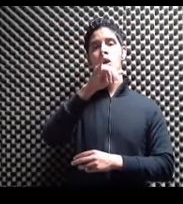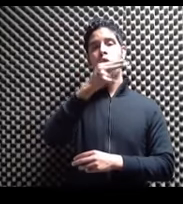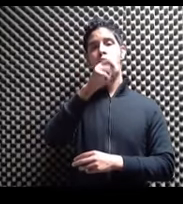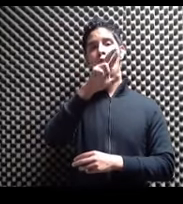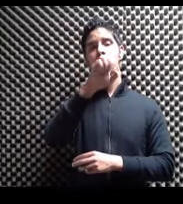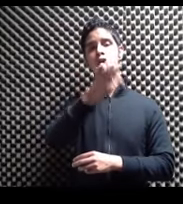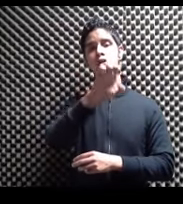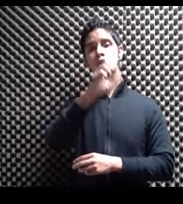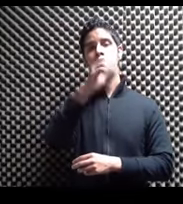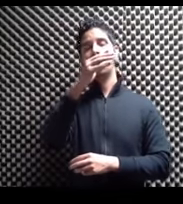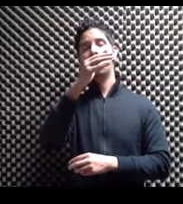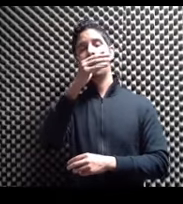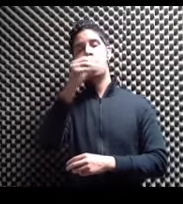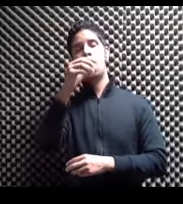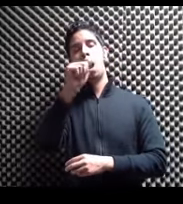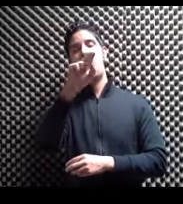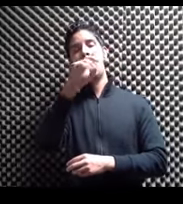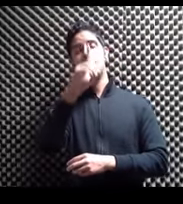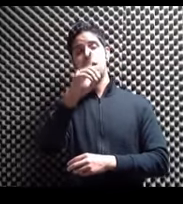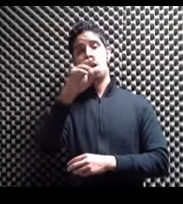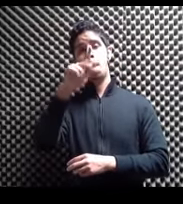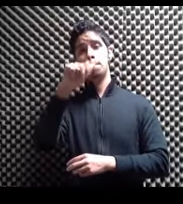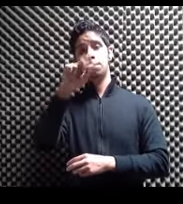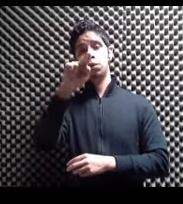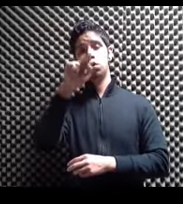@gmail.com. ¿Otra vez? Si no, también puedes llamar. Sí, al